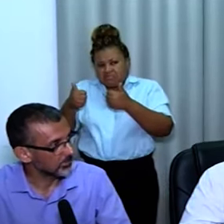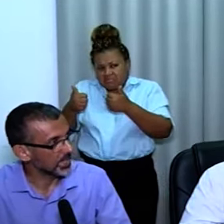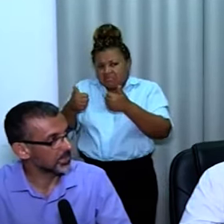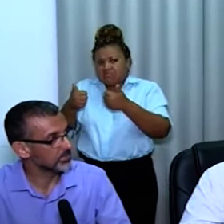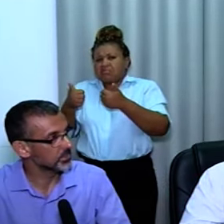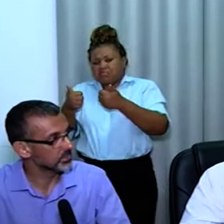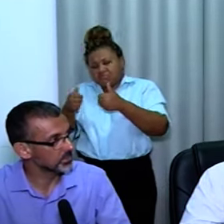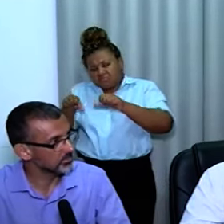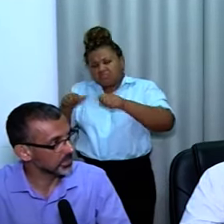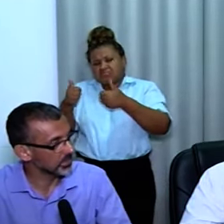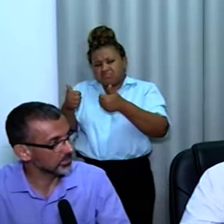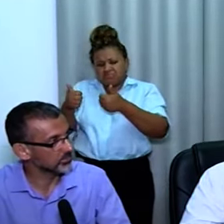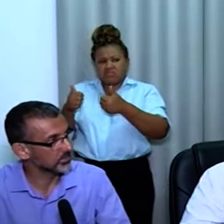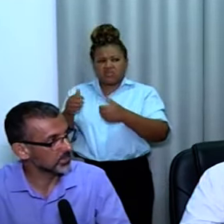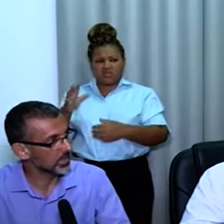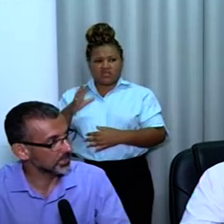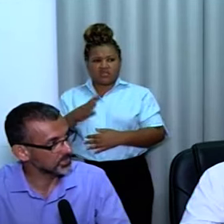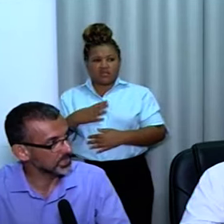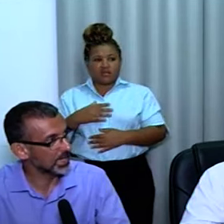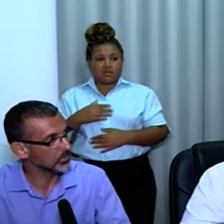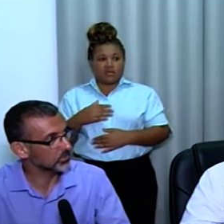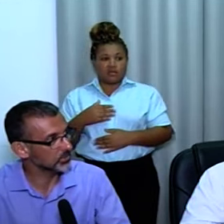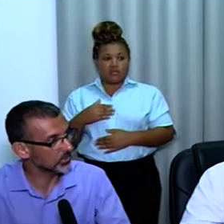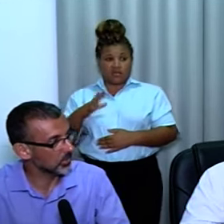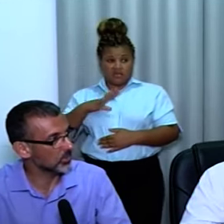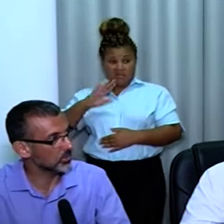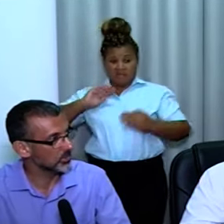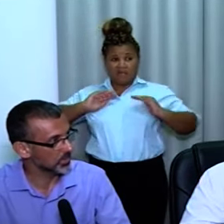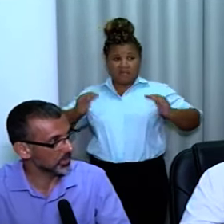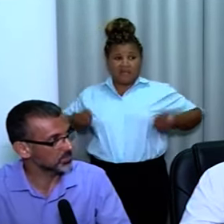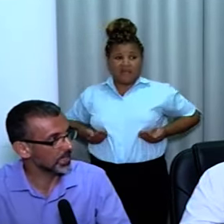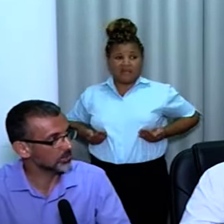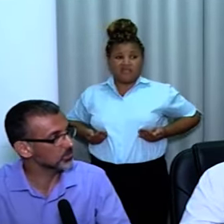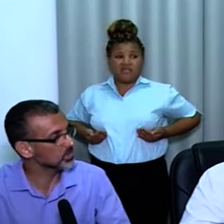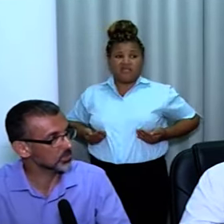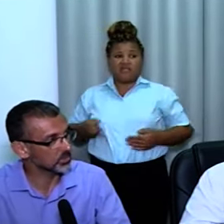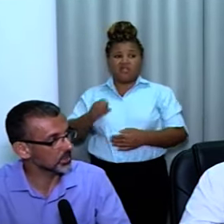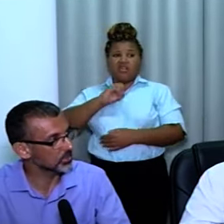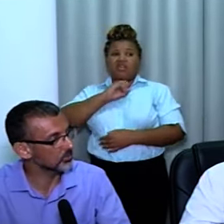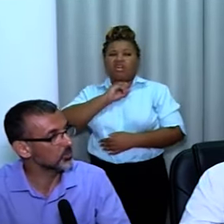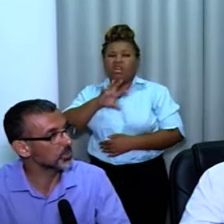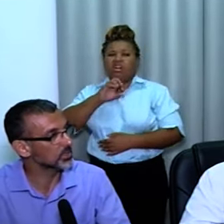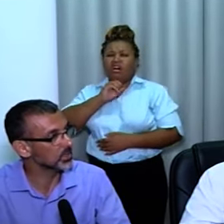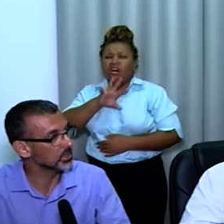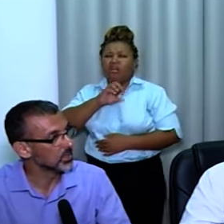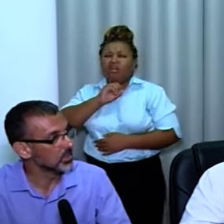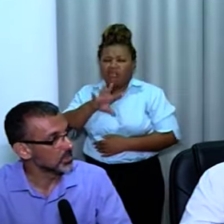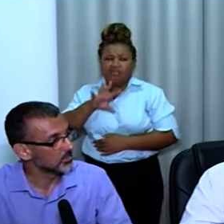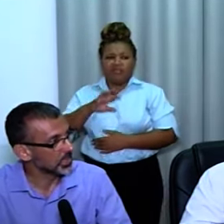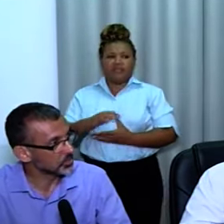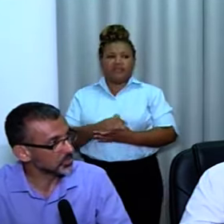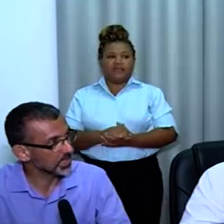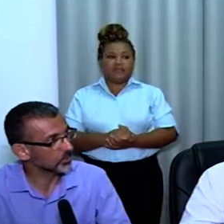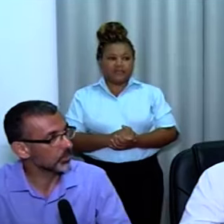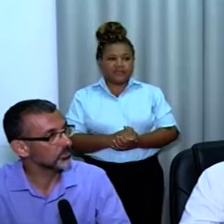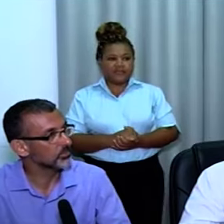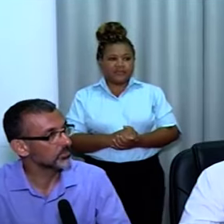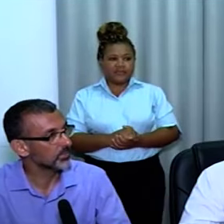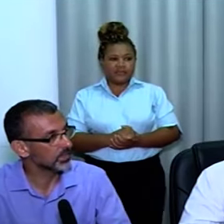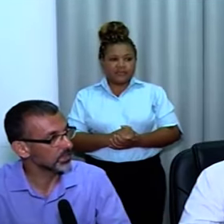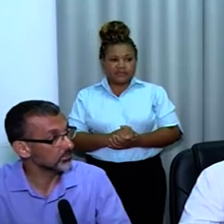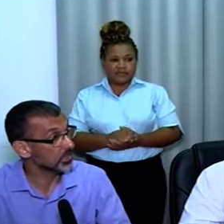Sa madame, si vous avez un petit lato, vous avez un petit lato, mais nous pouvons monitorer ben les autres